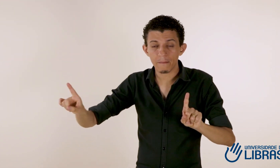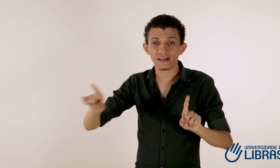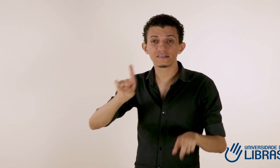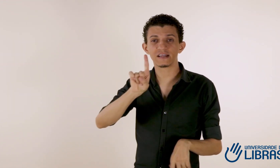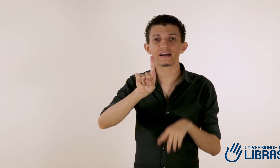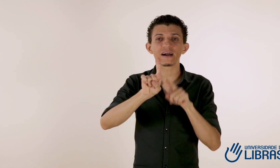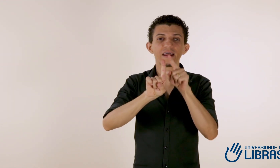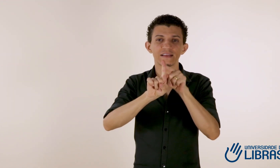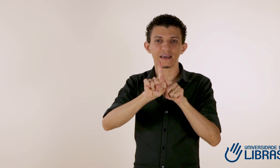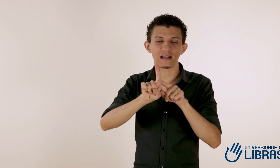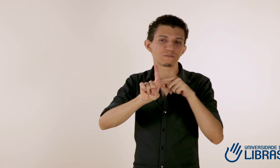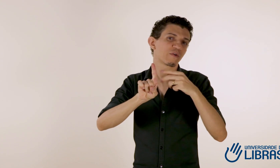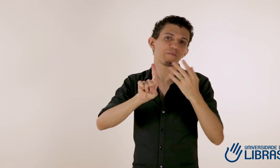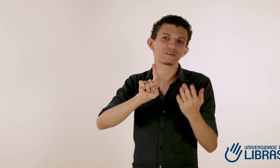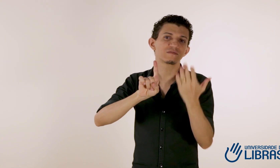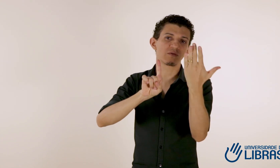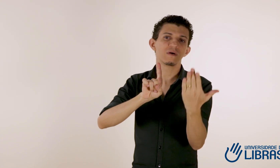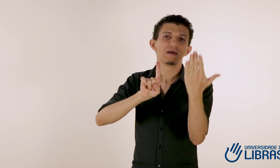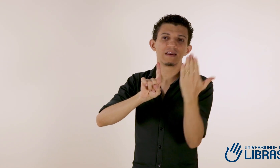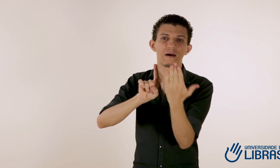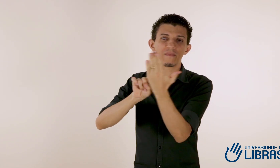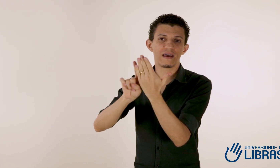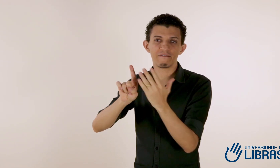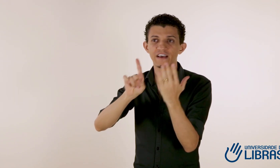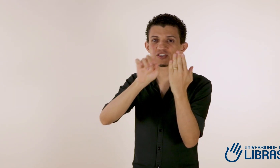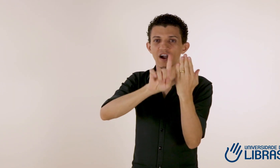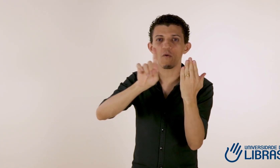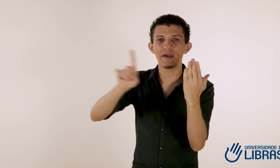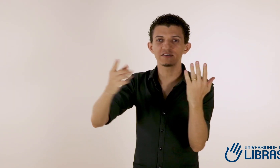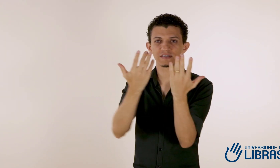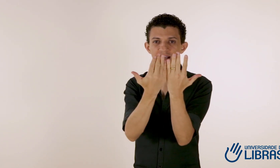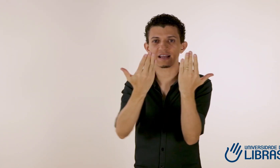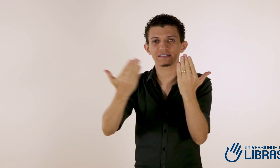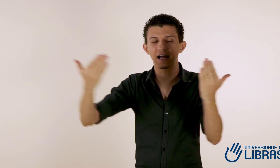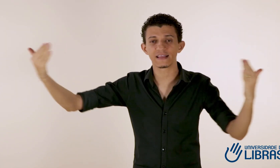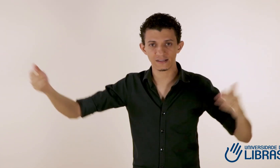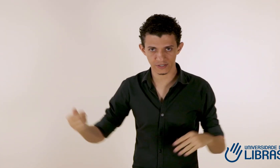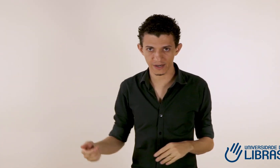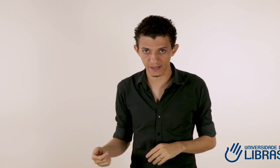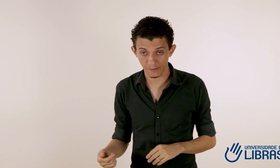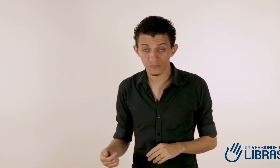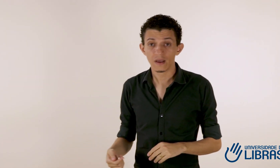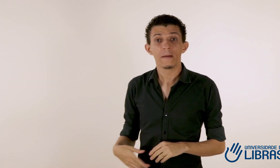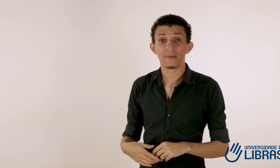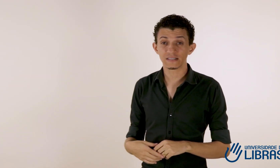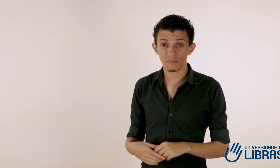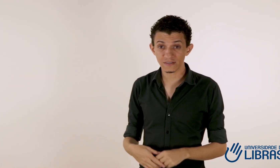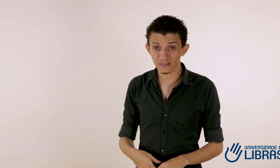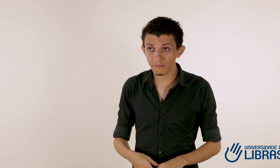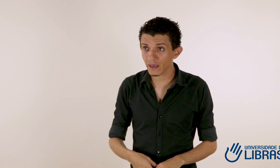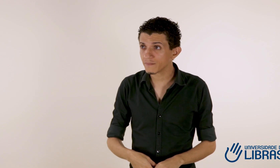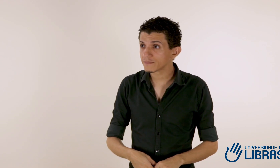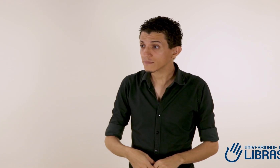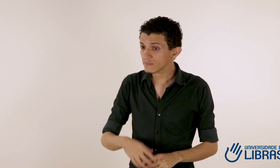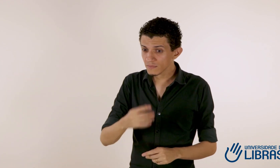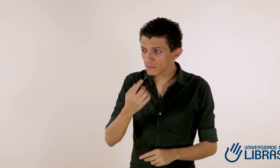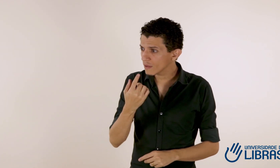para dizer da caneta, que elas provavelmente estão verticalmente, assim, aquelas cartelas de caneta. Mas você pode dizer também,